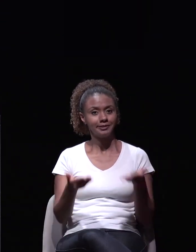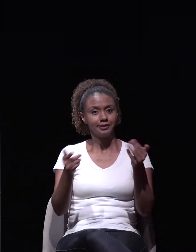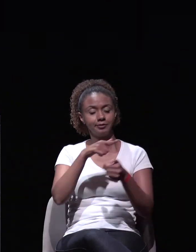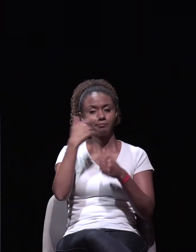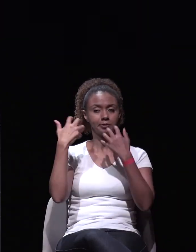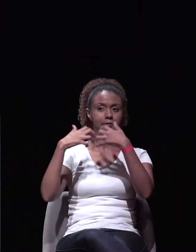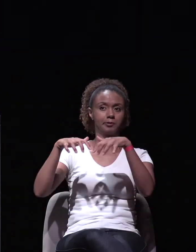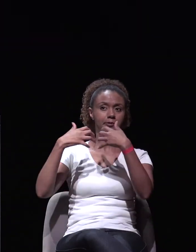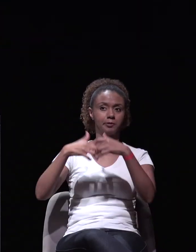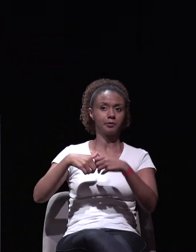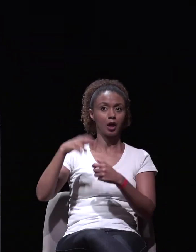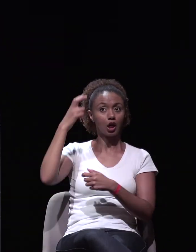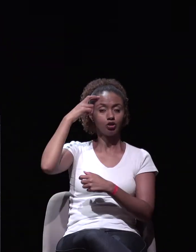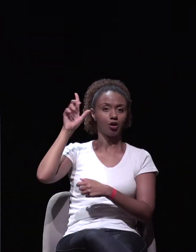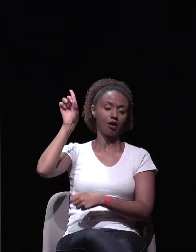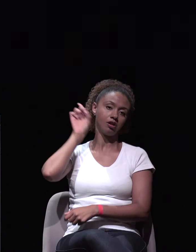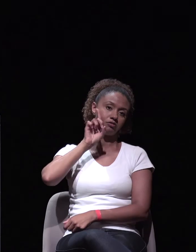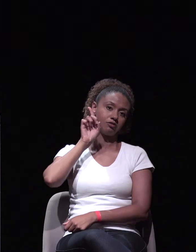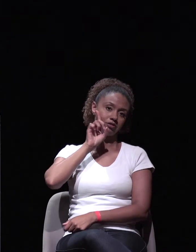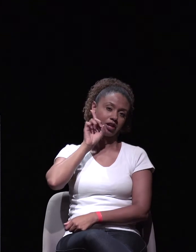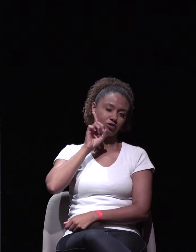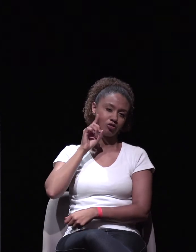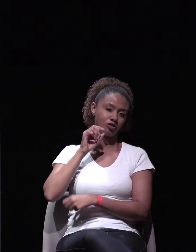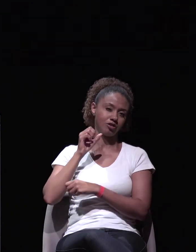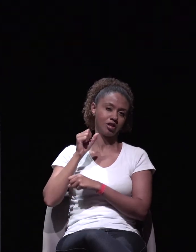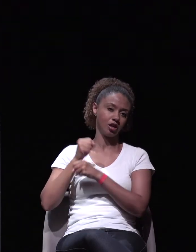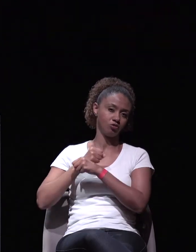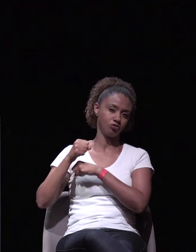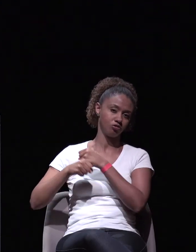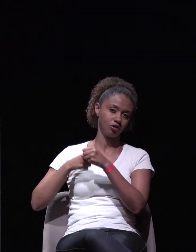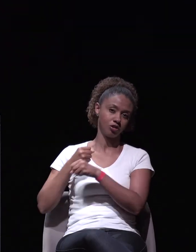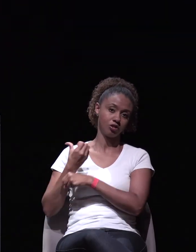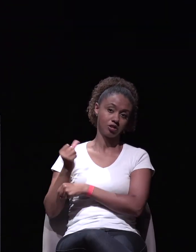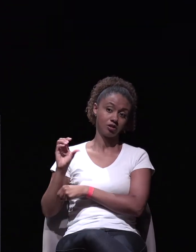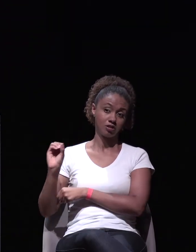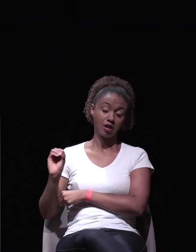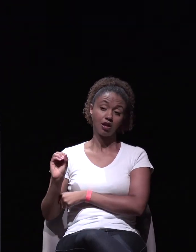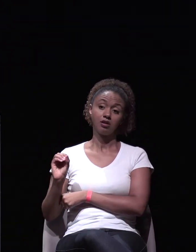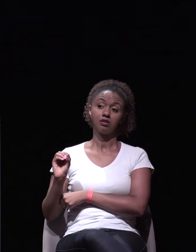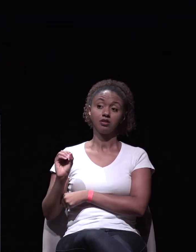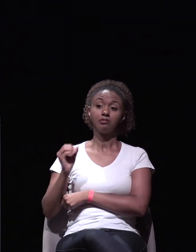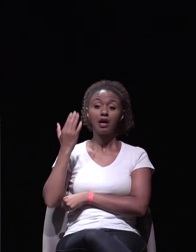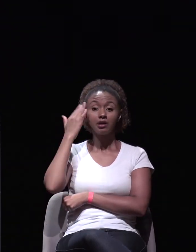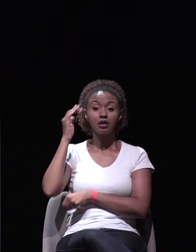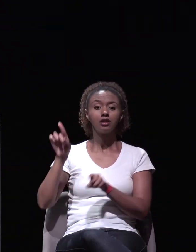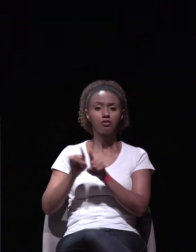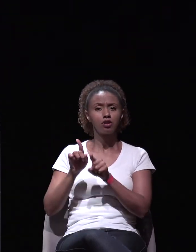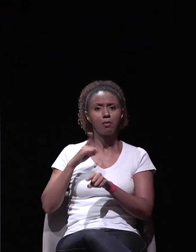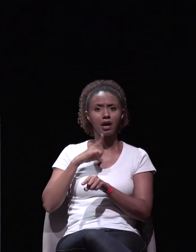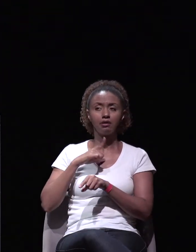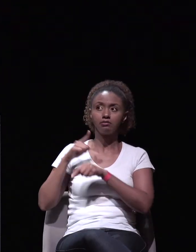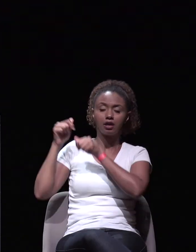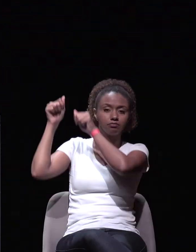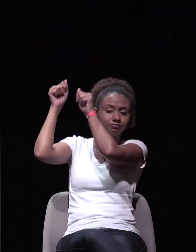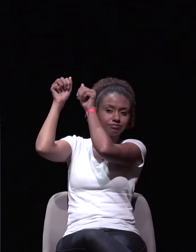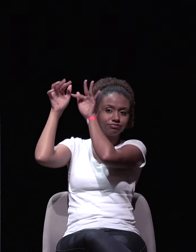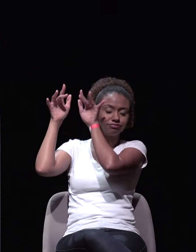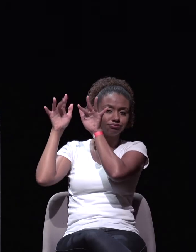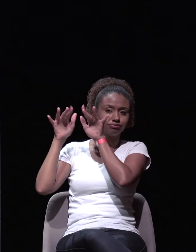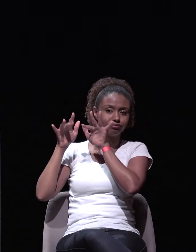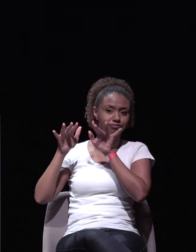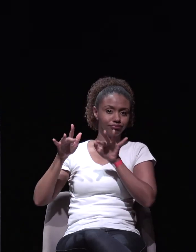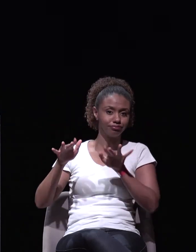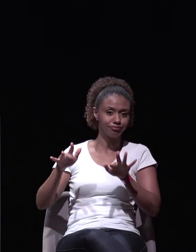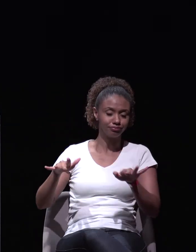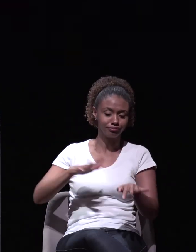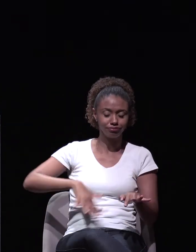história cultural dos Estados Unidos nos anos 60, compreendendo essas reverberações que são reconhecíveis no